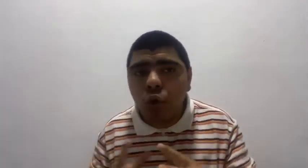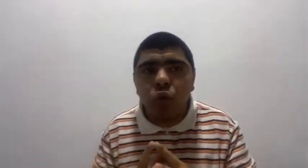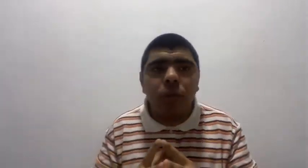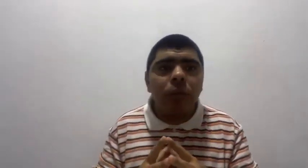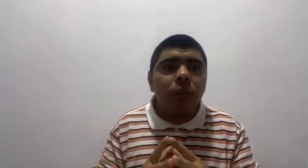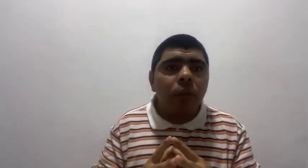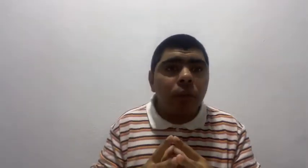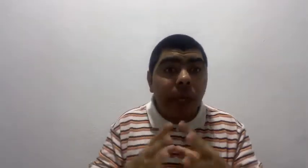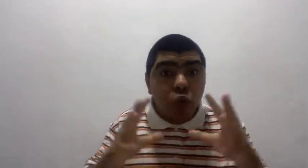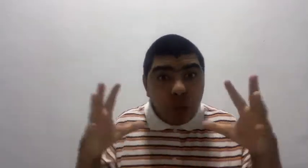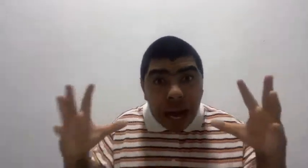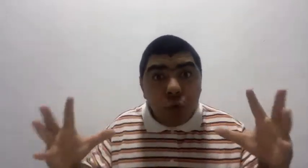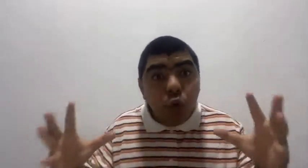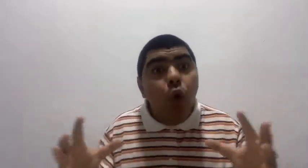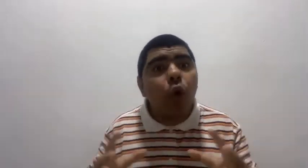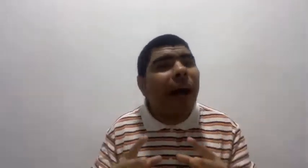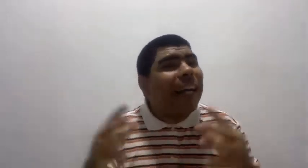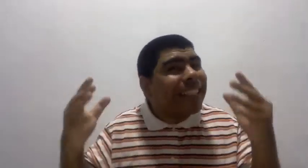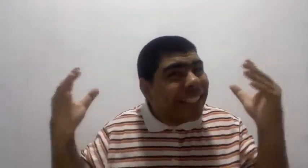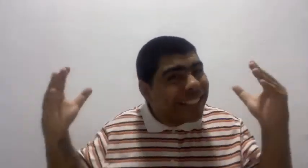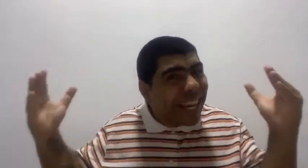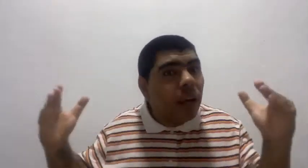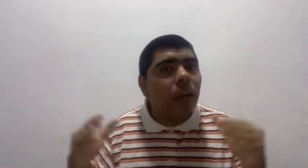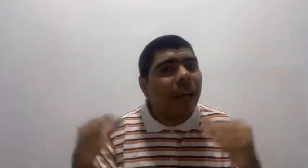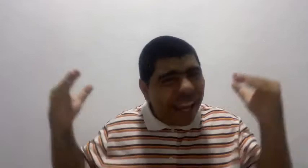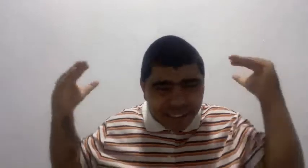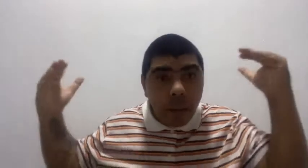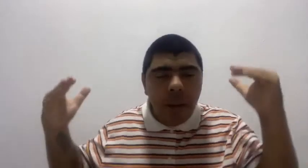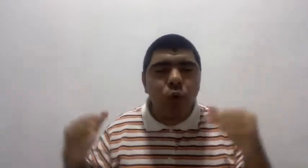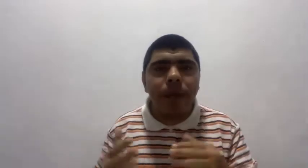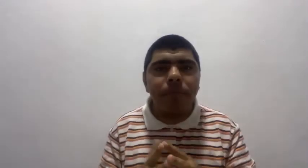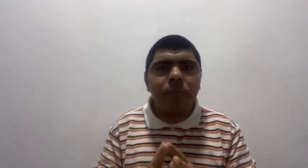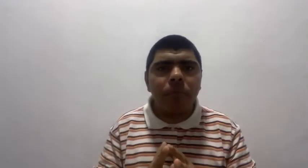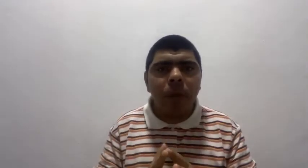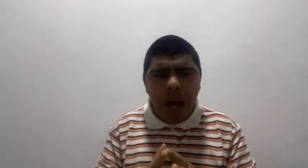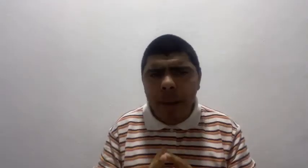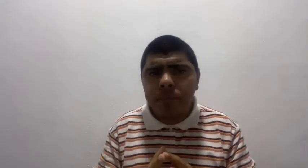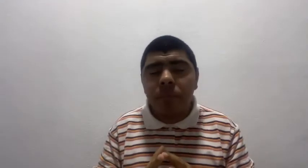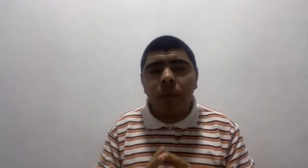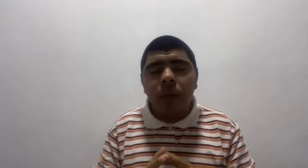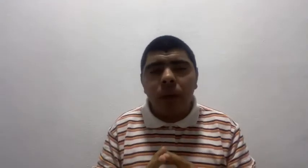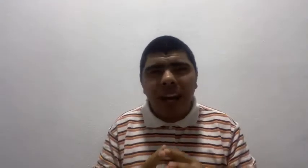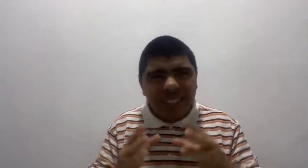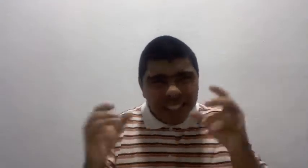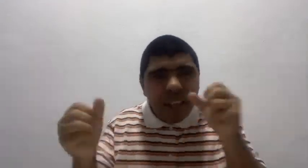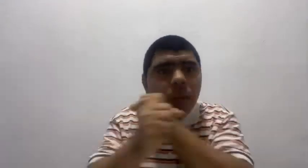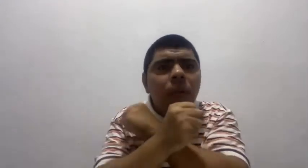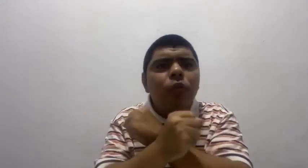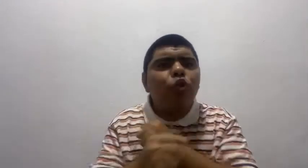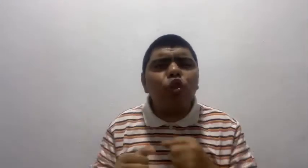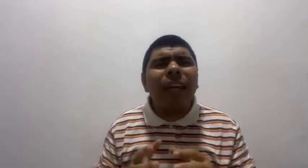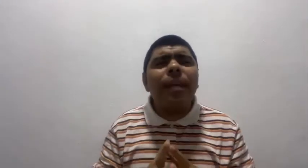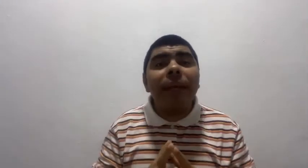maravilloso que nos ayudó a alcanzar esa madurez. Amén. Así que no te